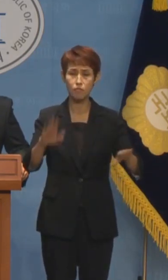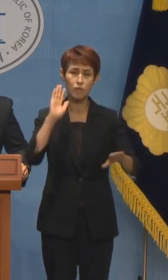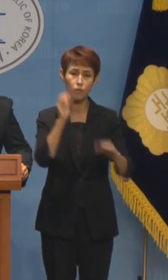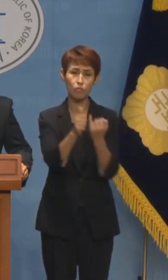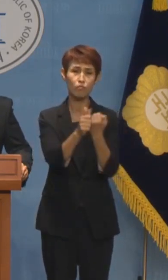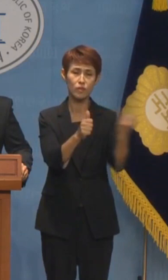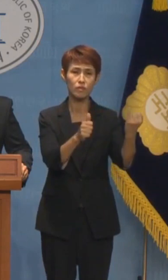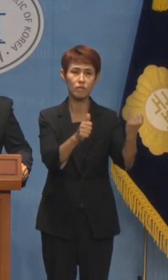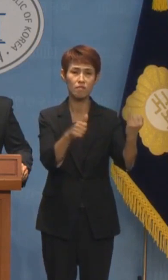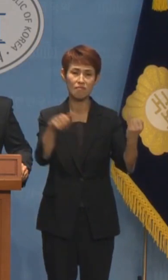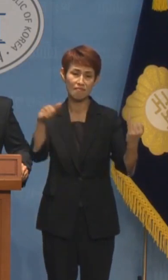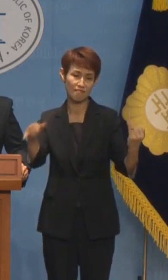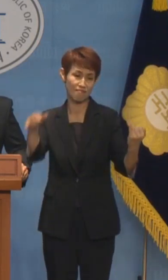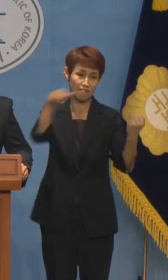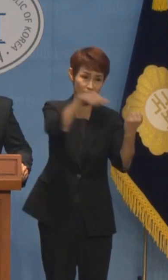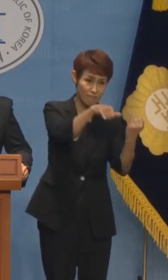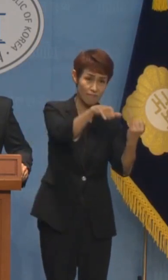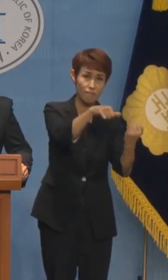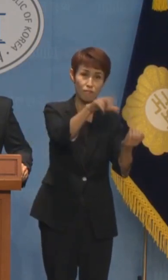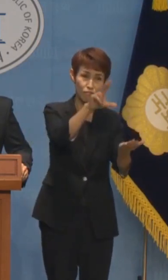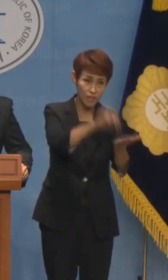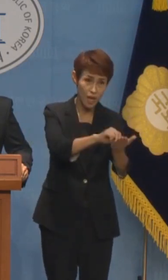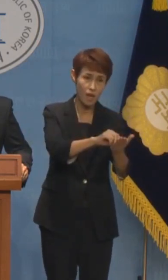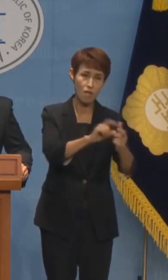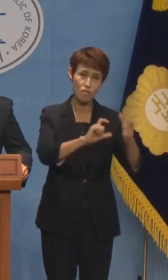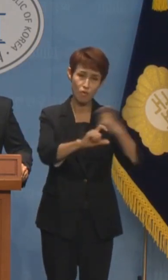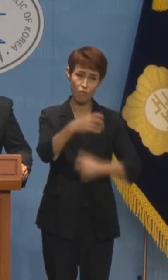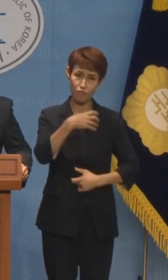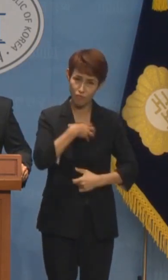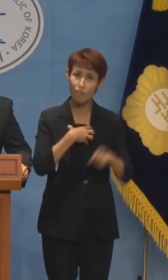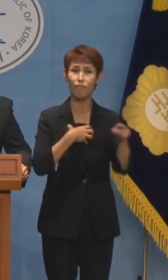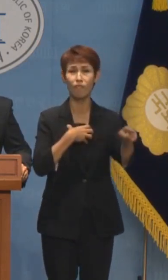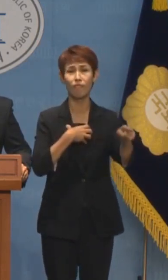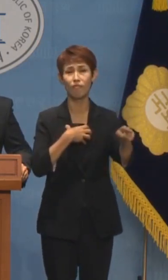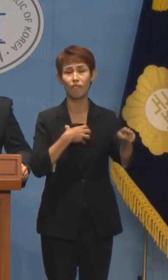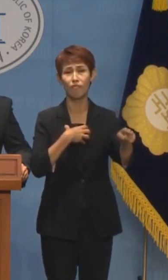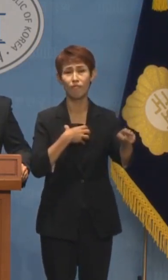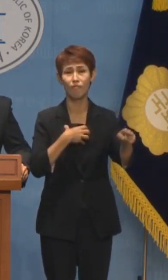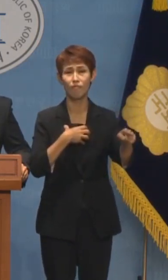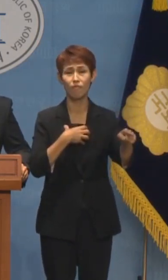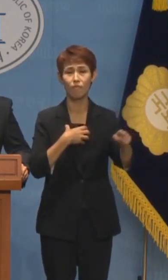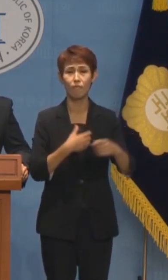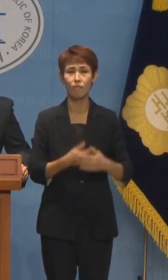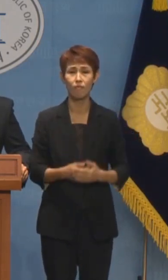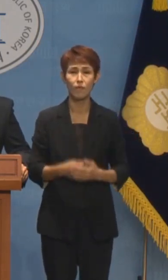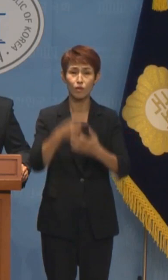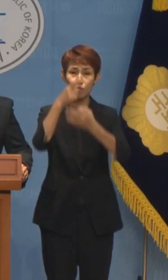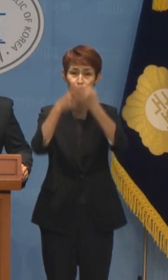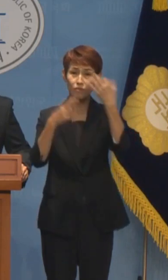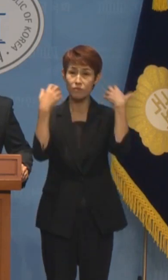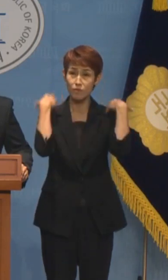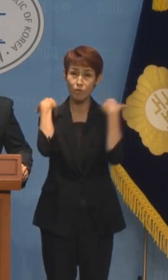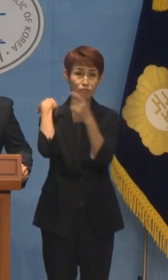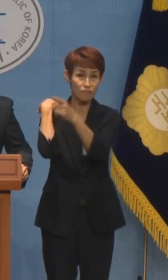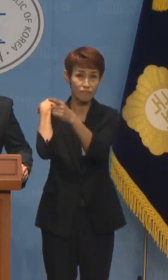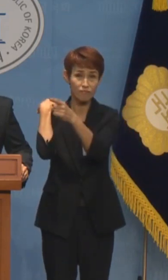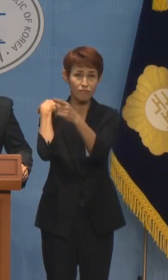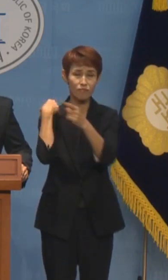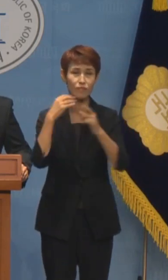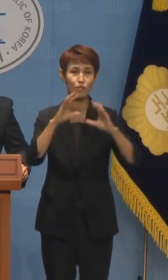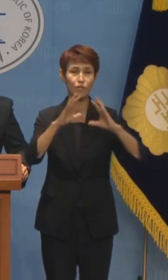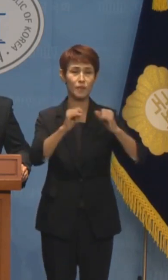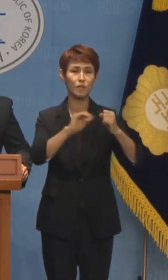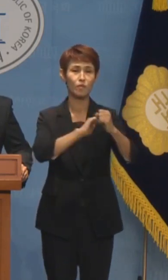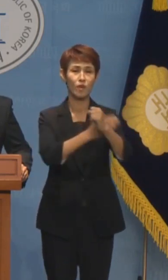수수가 더 중요하고 위험한 사안입니다 그럼에도 윤성열 정부는 국민 권위를